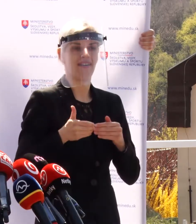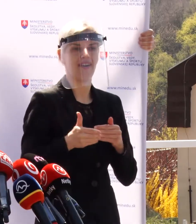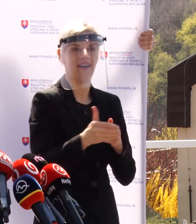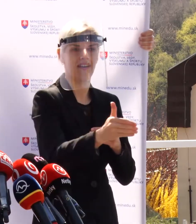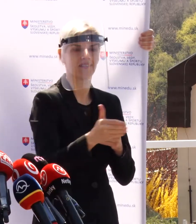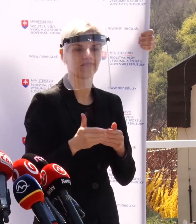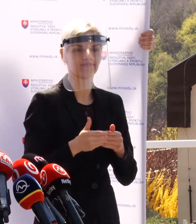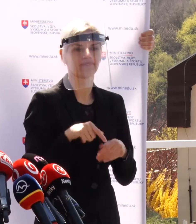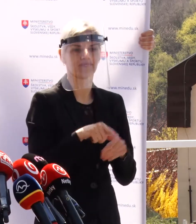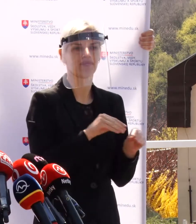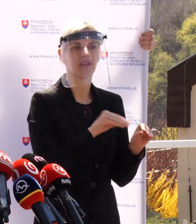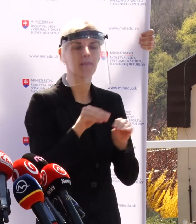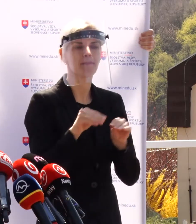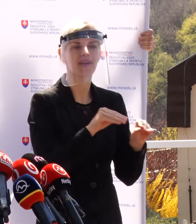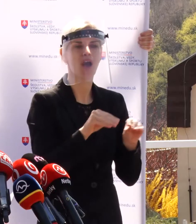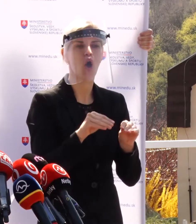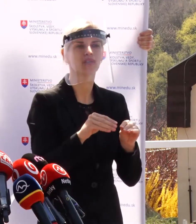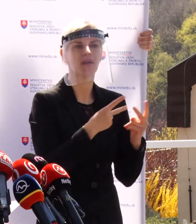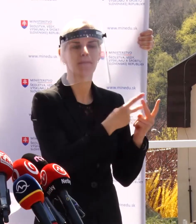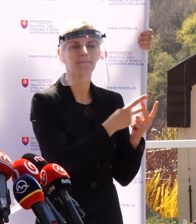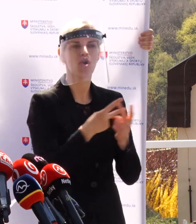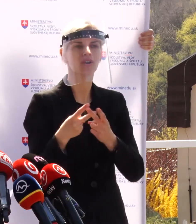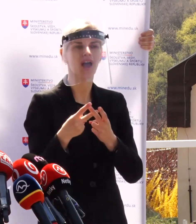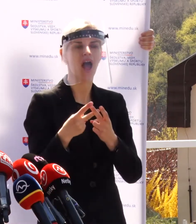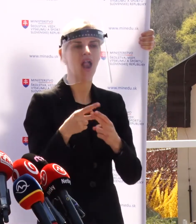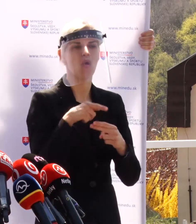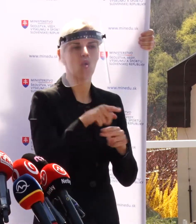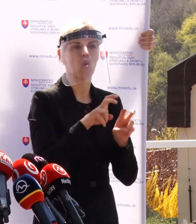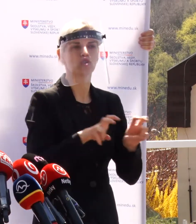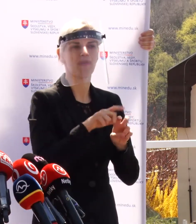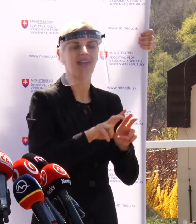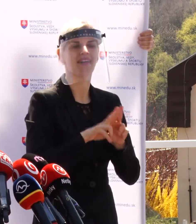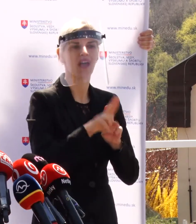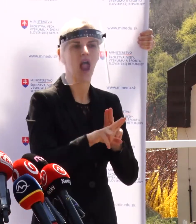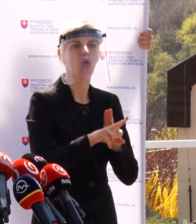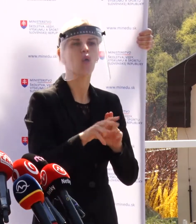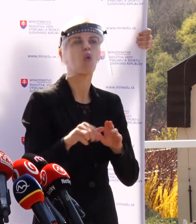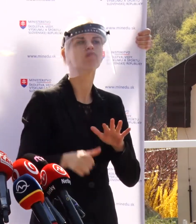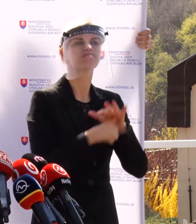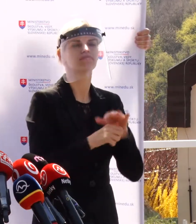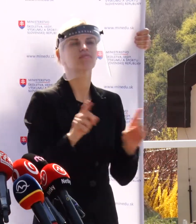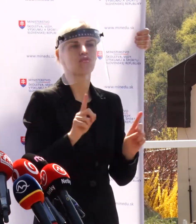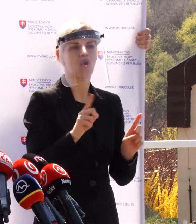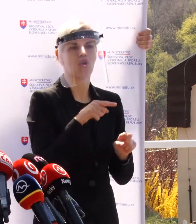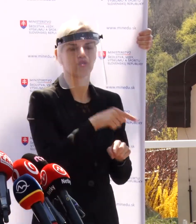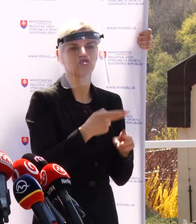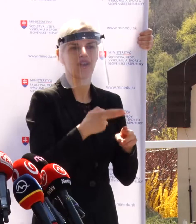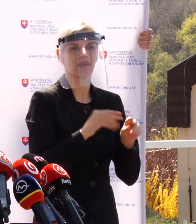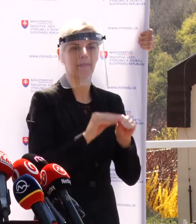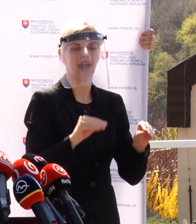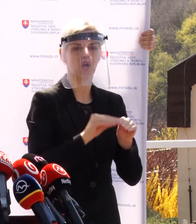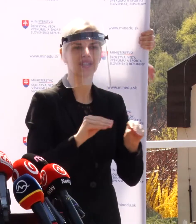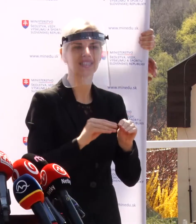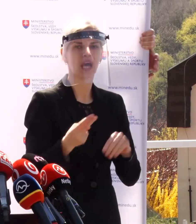je to prechod portálu Učíme na diaľku pod štátny pedagogický ústav, pričom jeho obsah bude naďalej vytváraný v spolupráci aj s